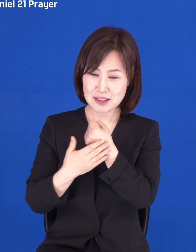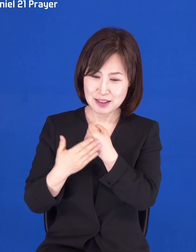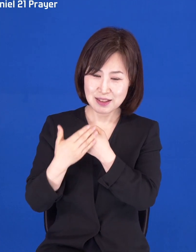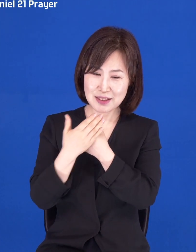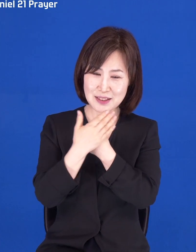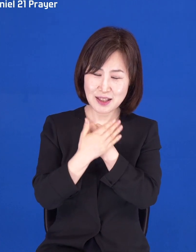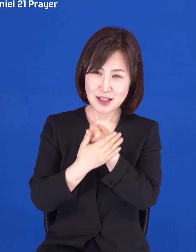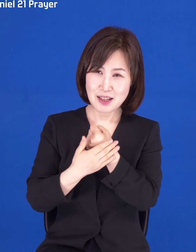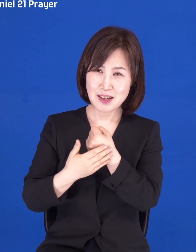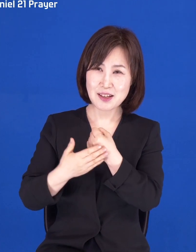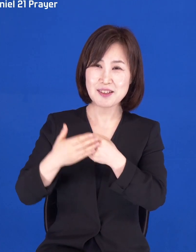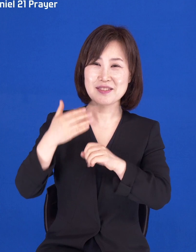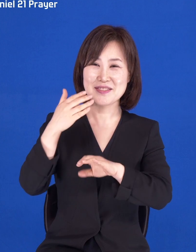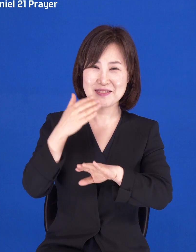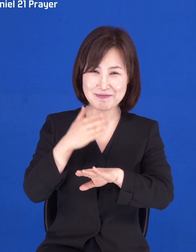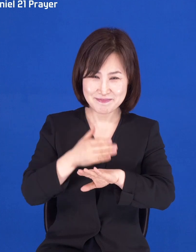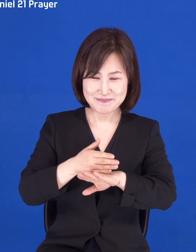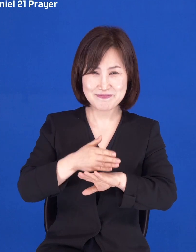구하신 은혜